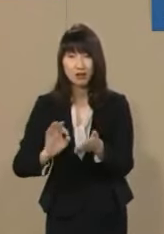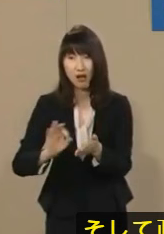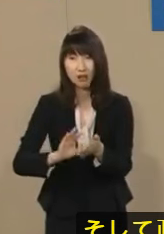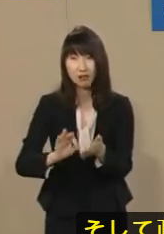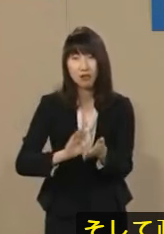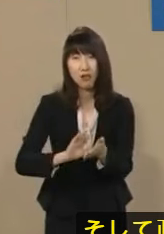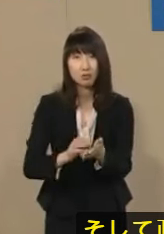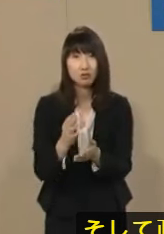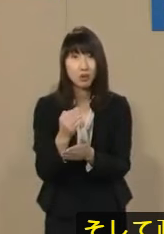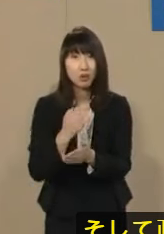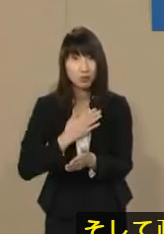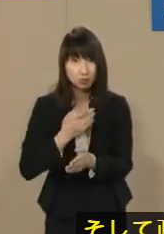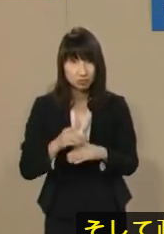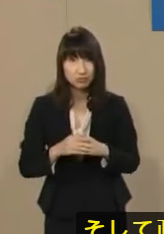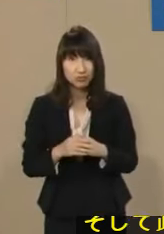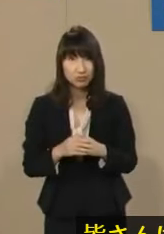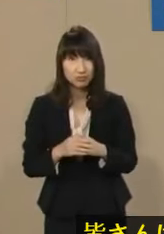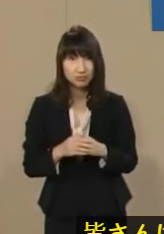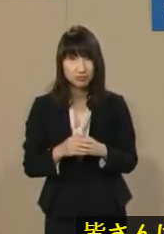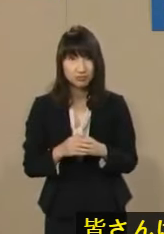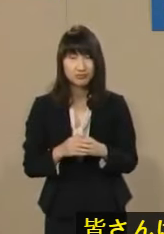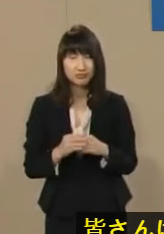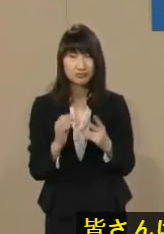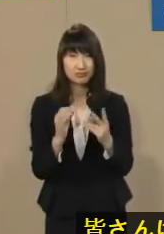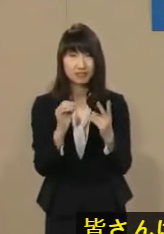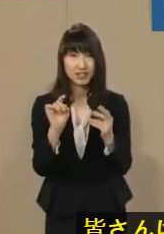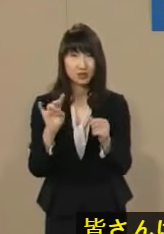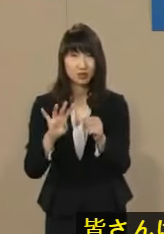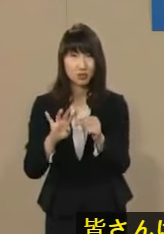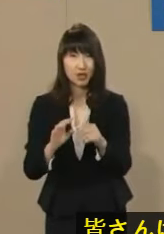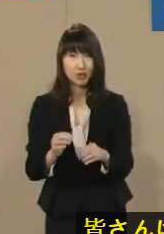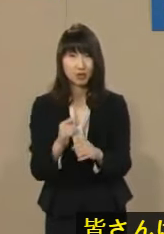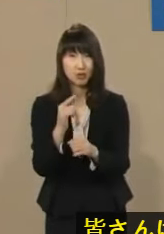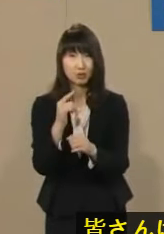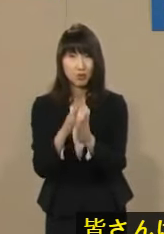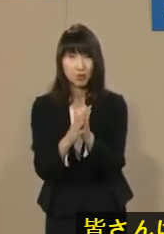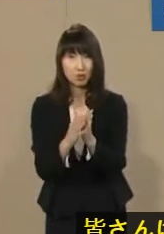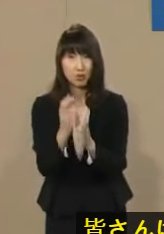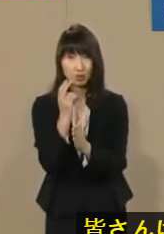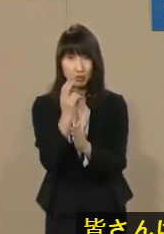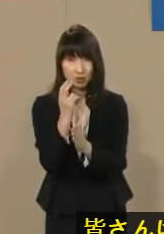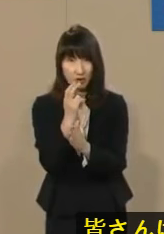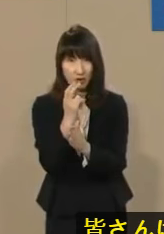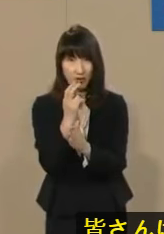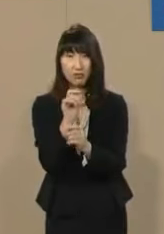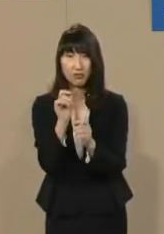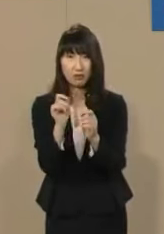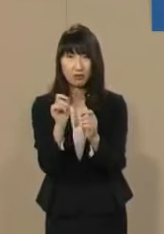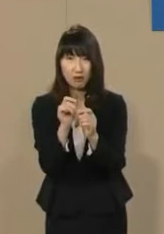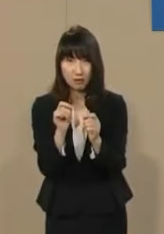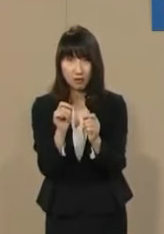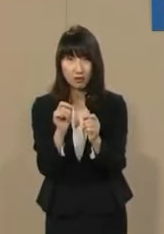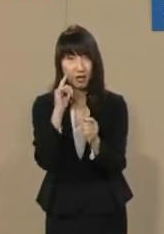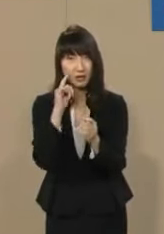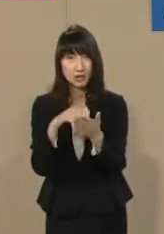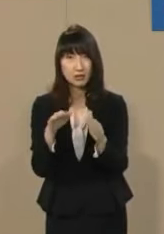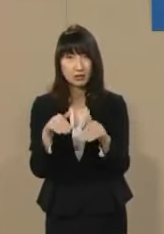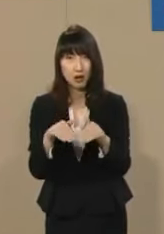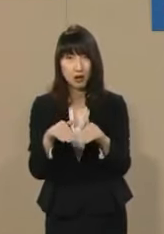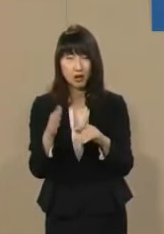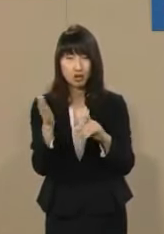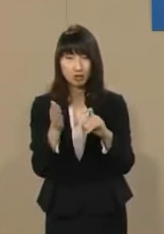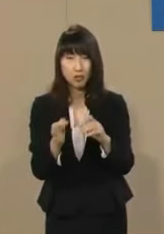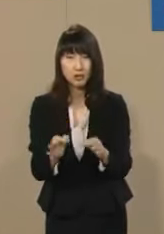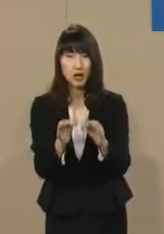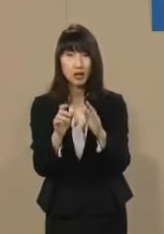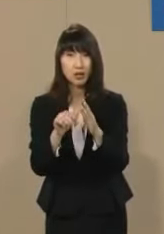い払っているか知ってますか。2014年総務省の調査をもとに試算をしました。消費税が 10% にな